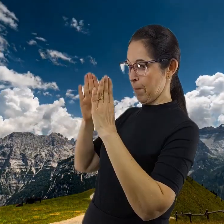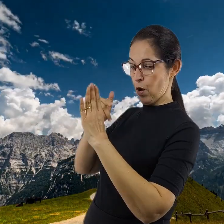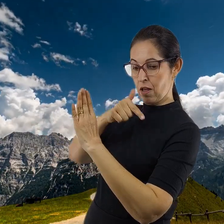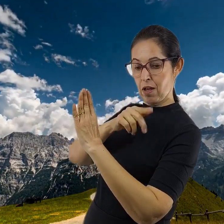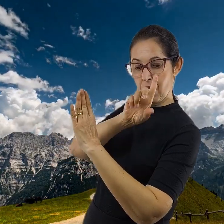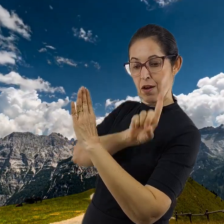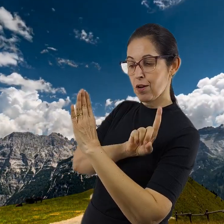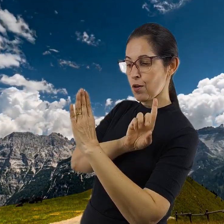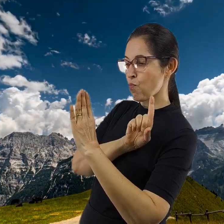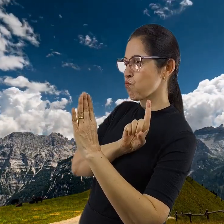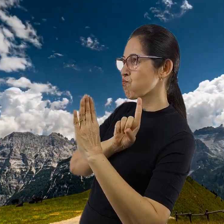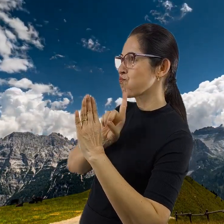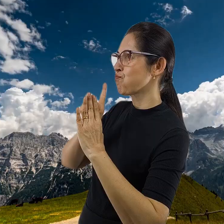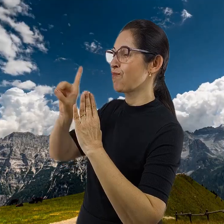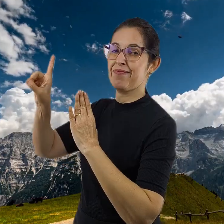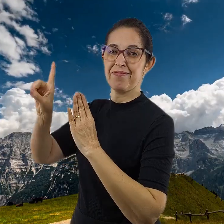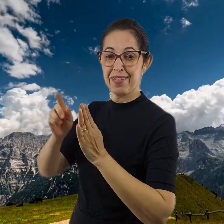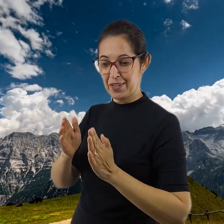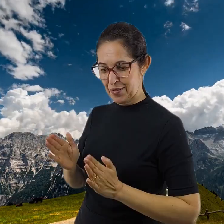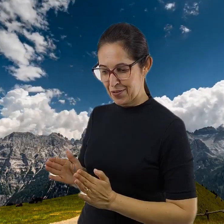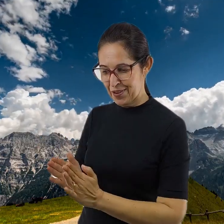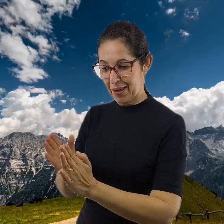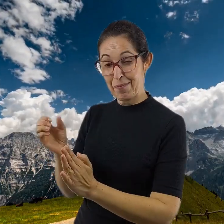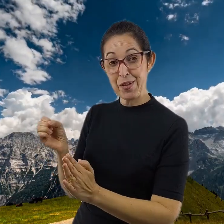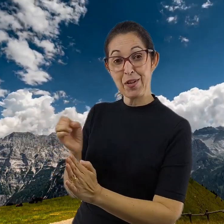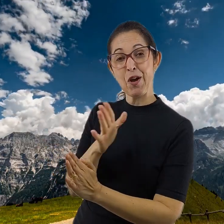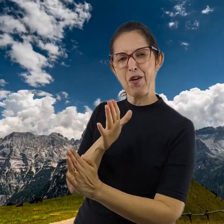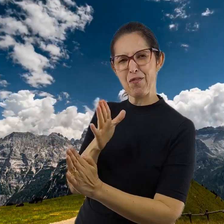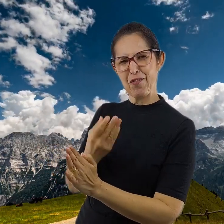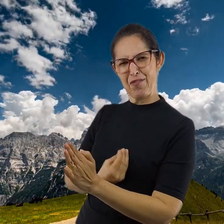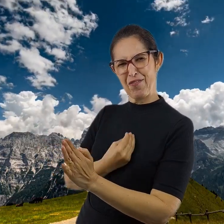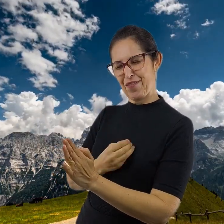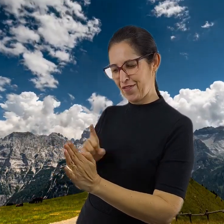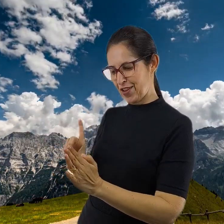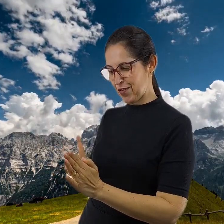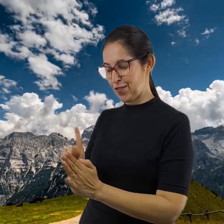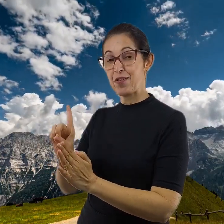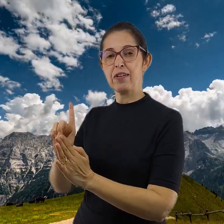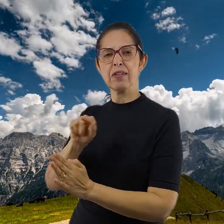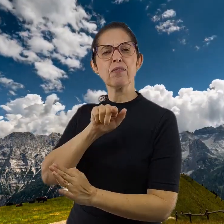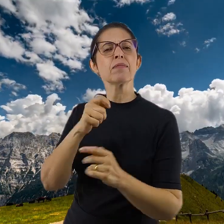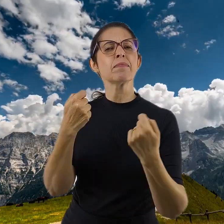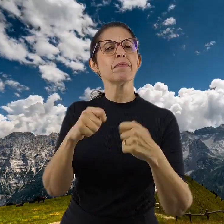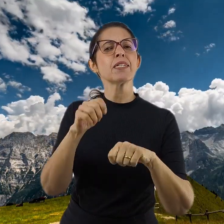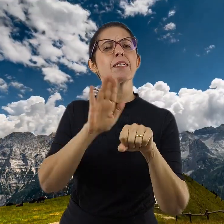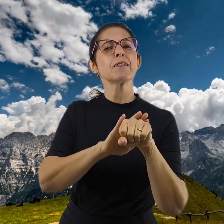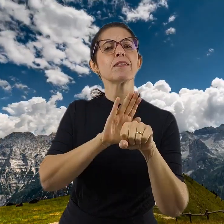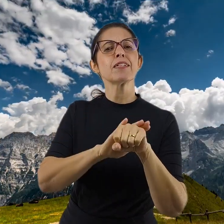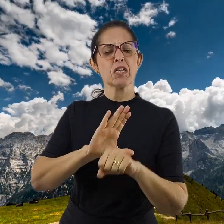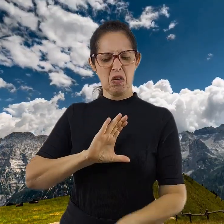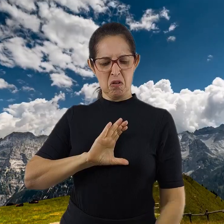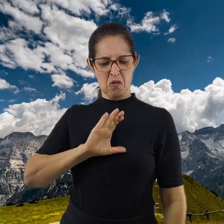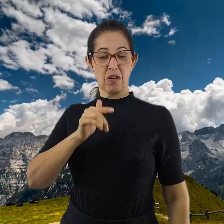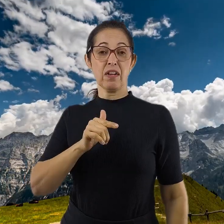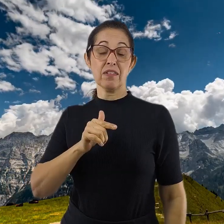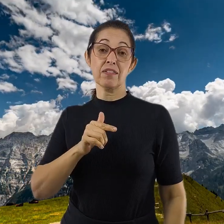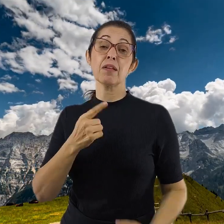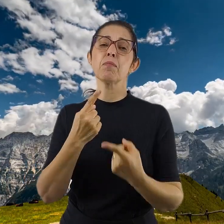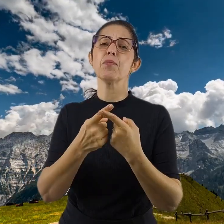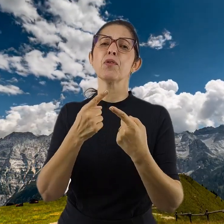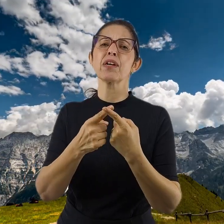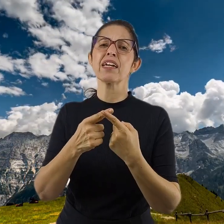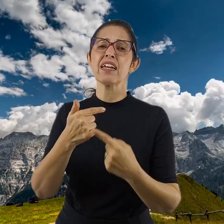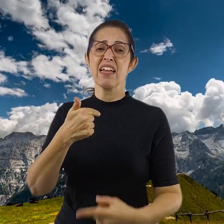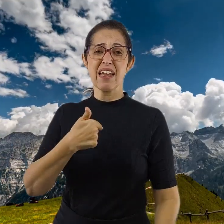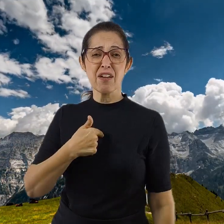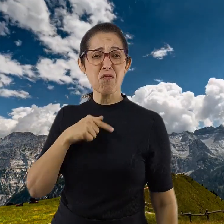um novo e vivo caminho. E por que é ousadia? Sabe por que é ousadia? Porque eu nem você